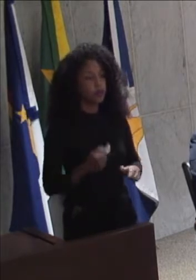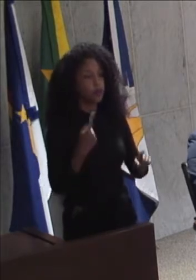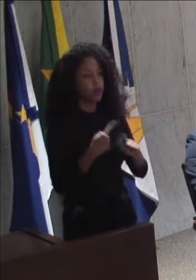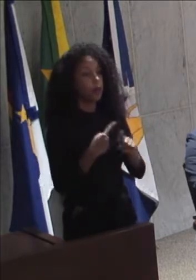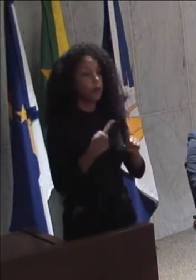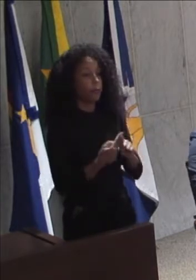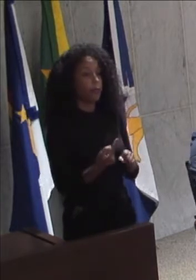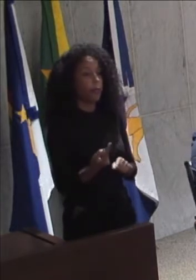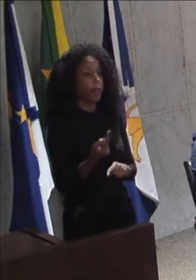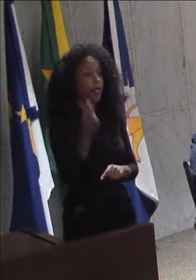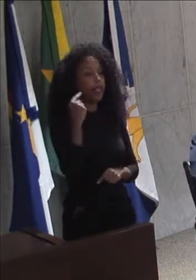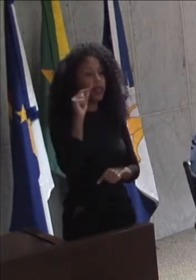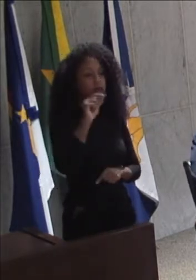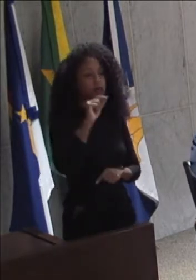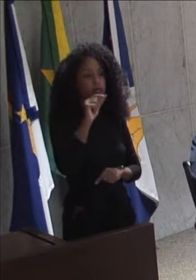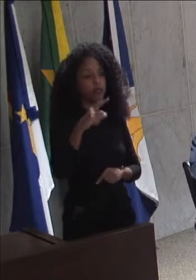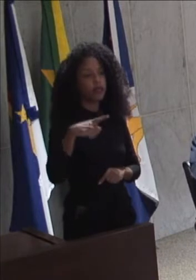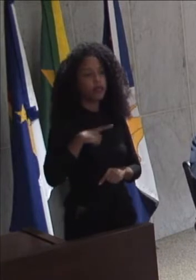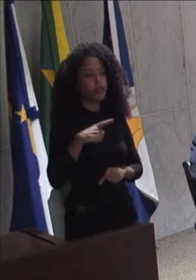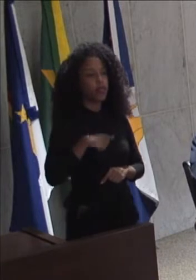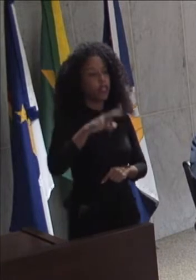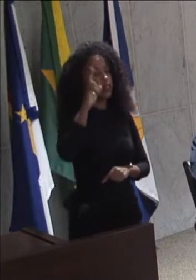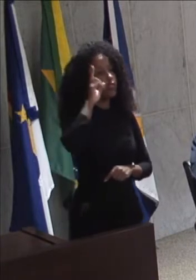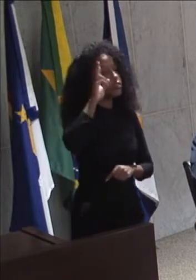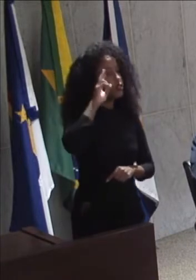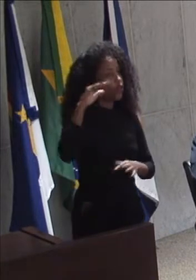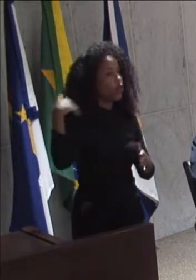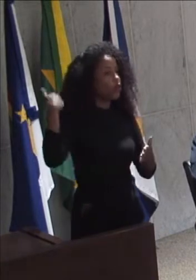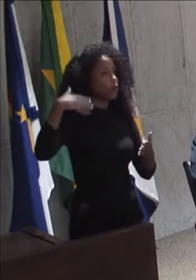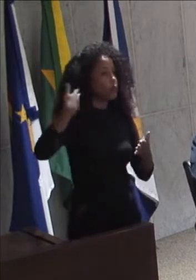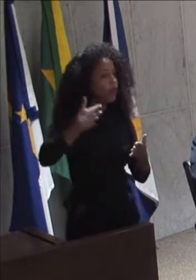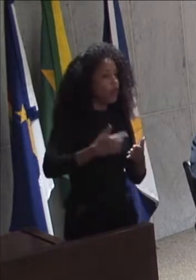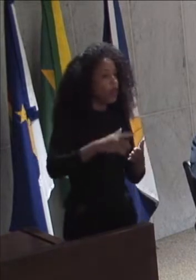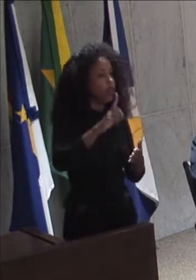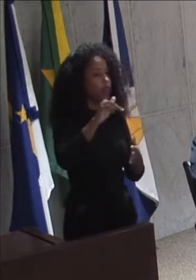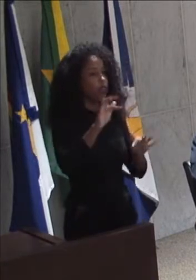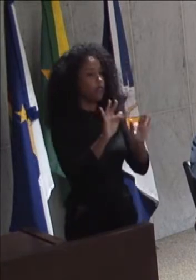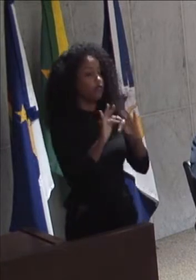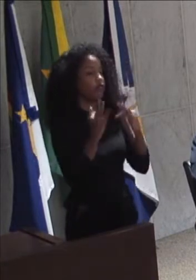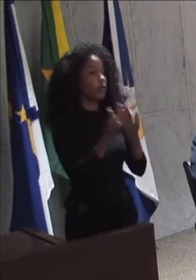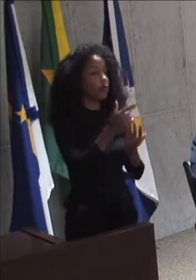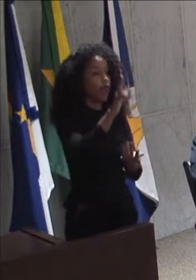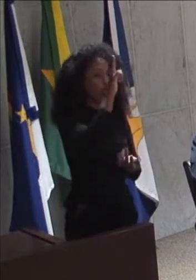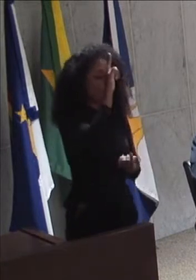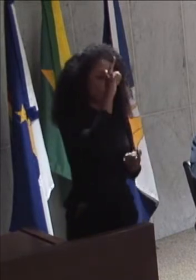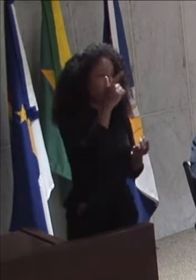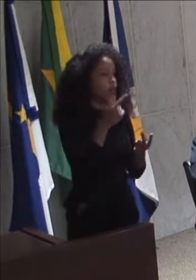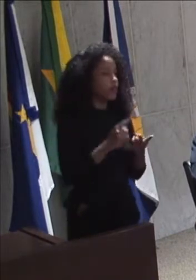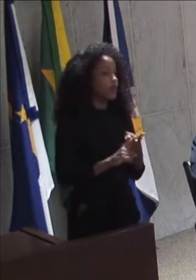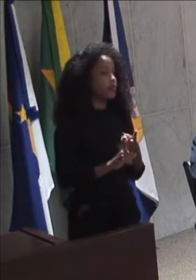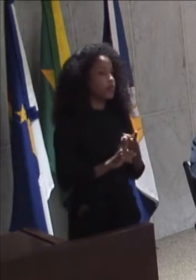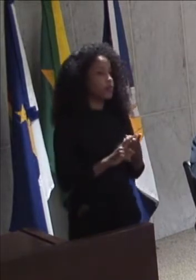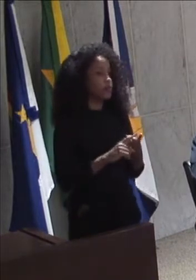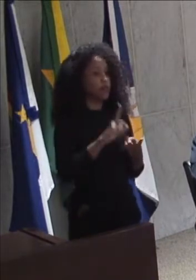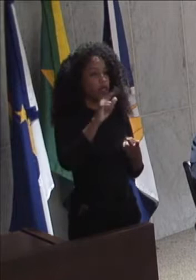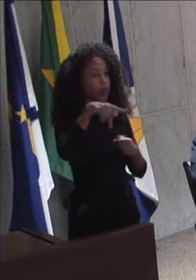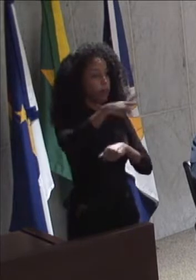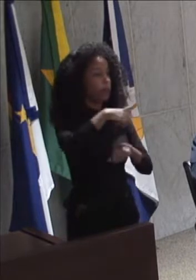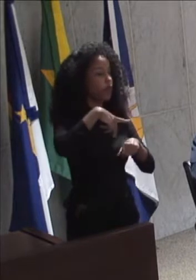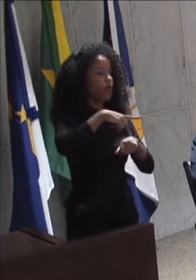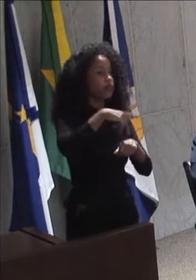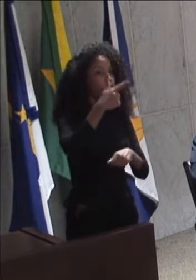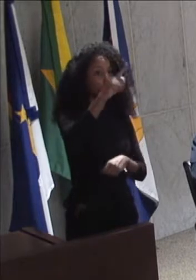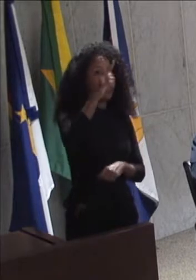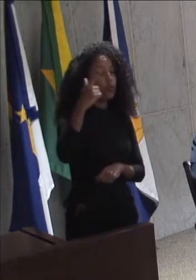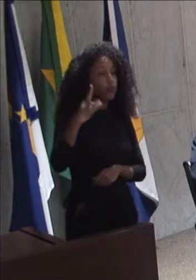são... vem de herança ou vem de famílias, né, alemã, família de outros países,